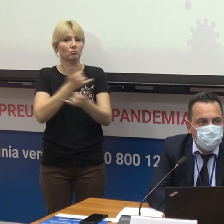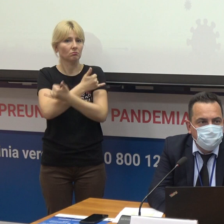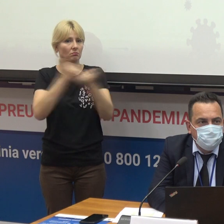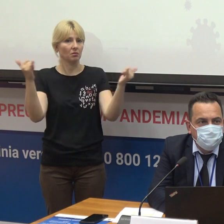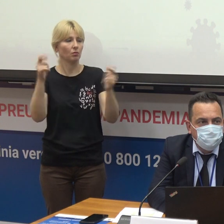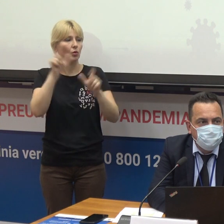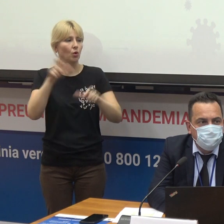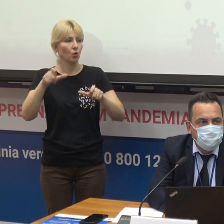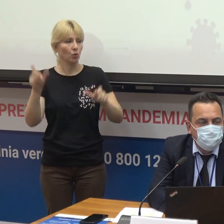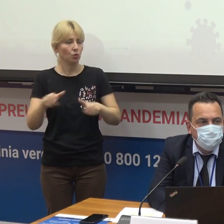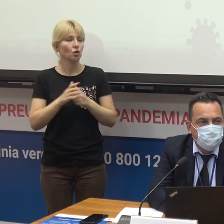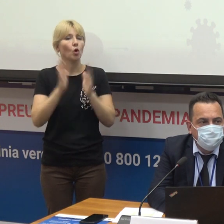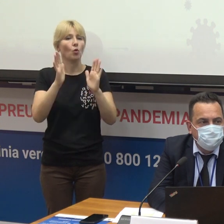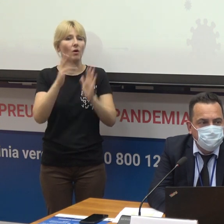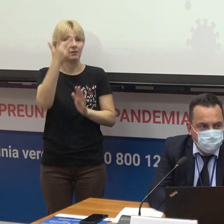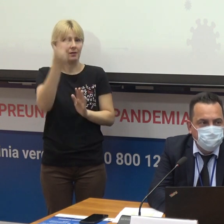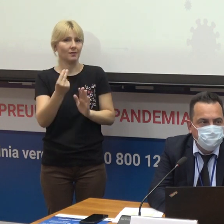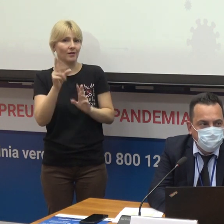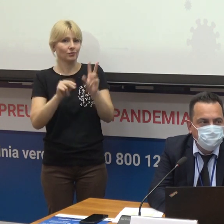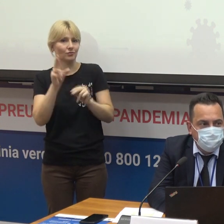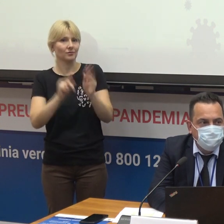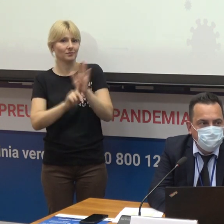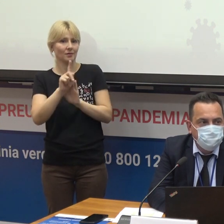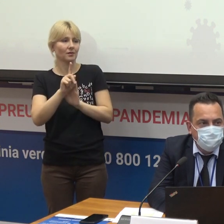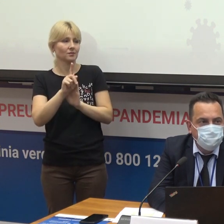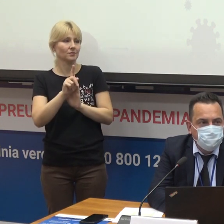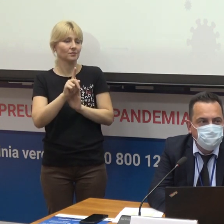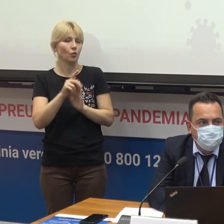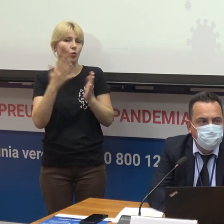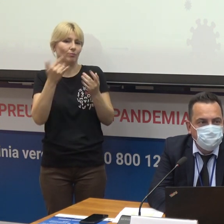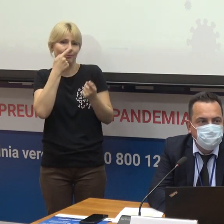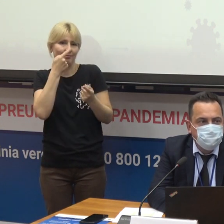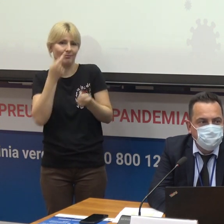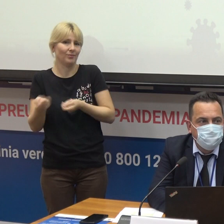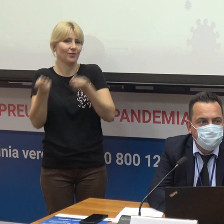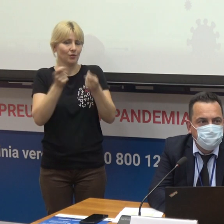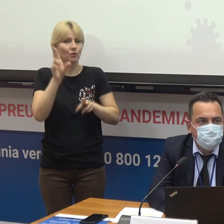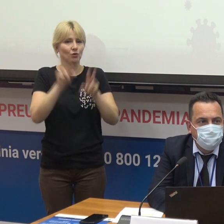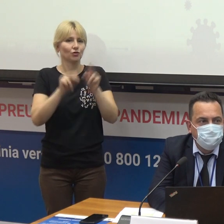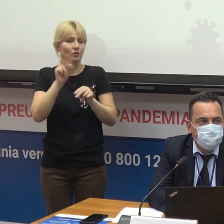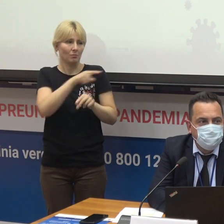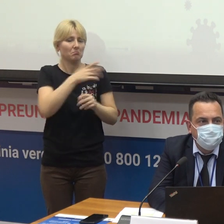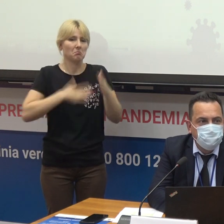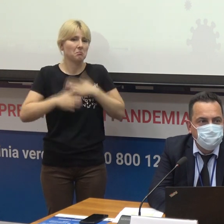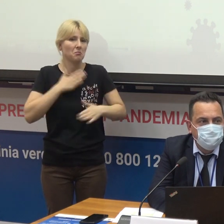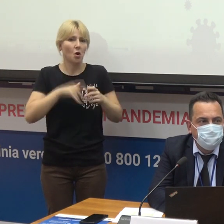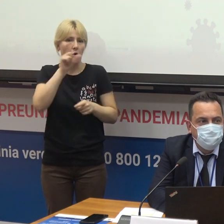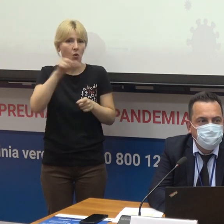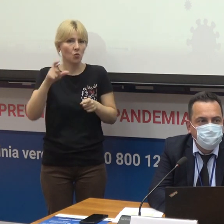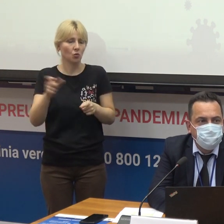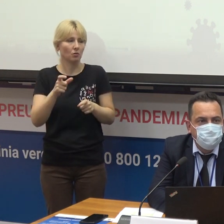luând în considerare că doar 3 zile ele sunt în teritoriu. O cifră îmbucurătoare. Cum am